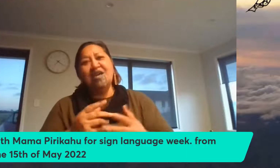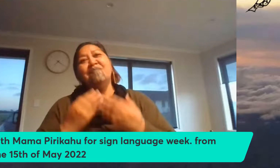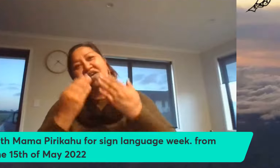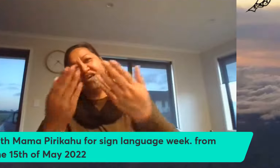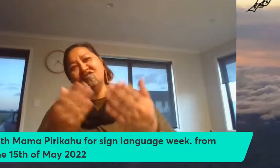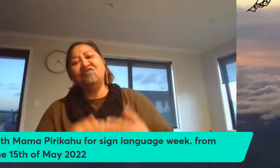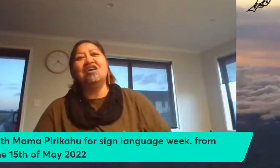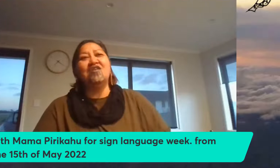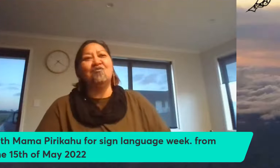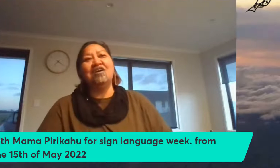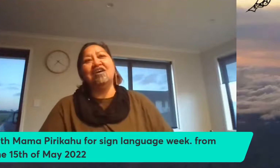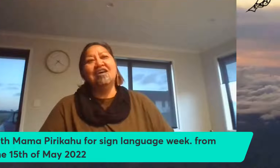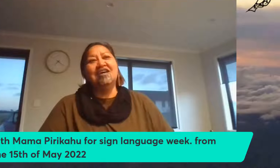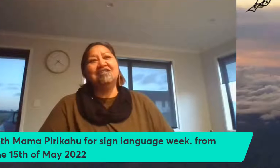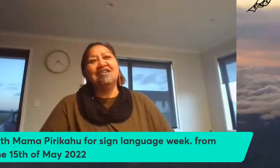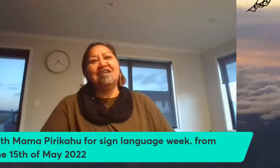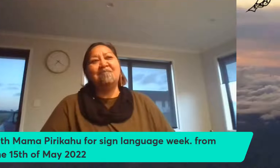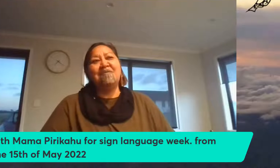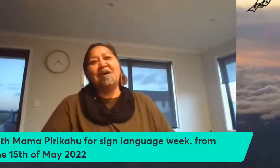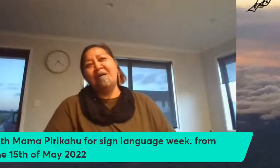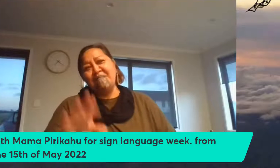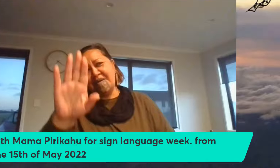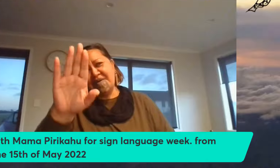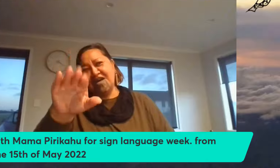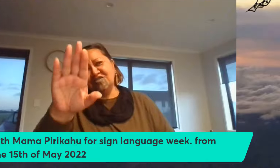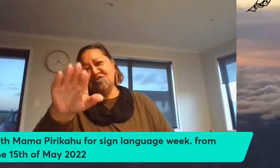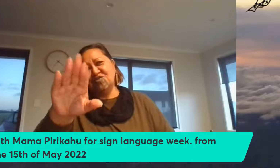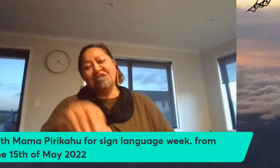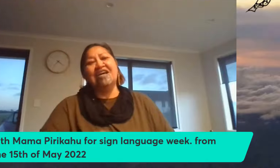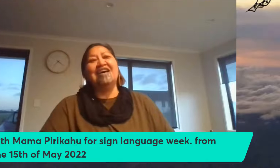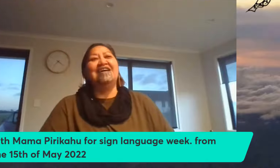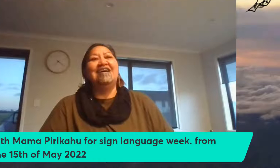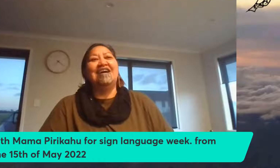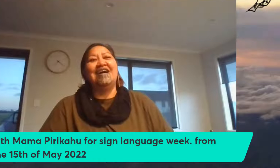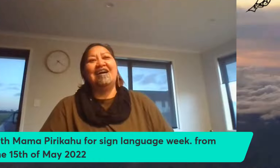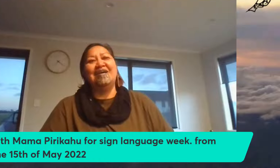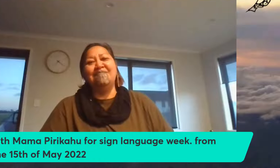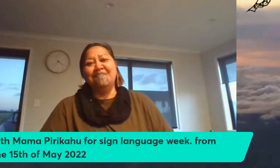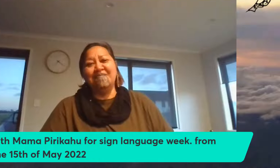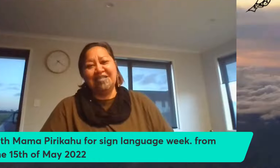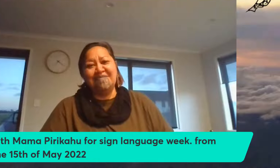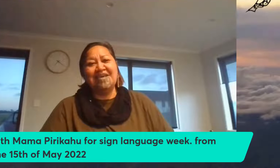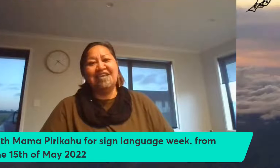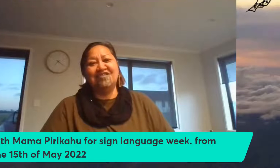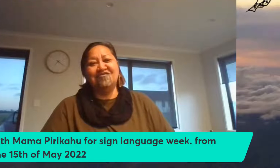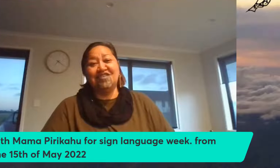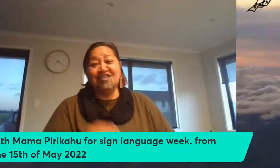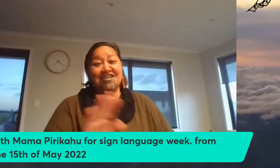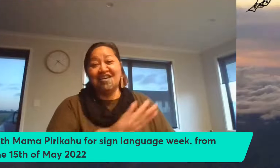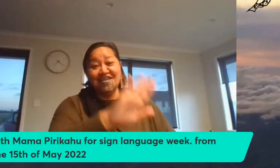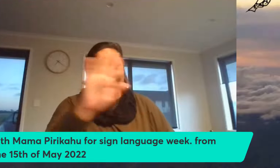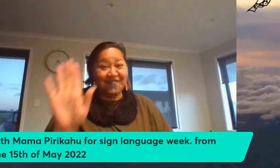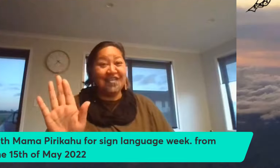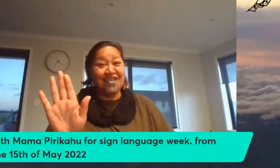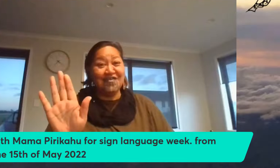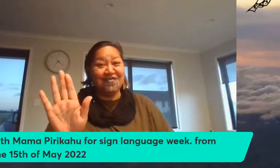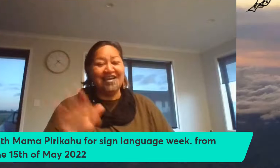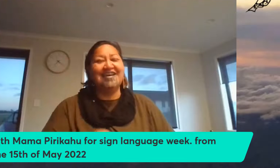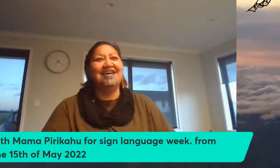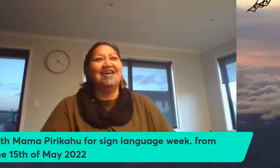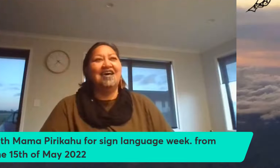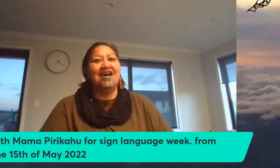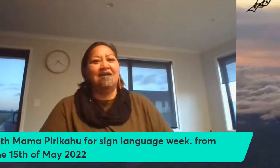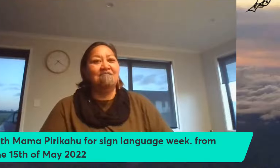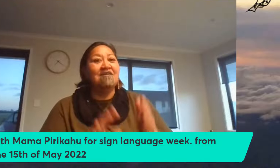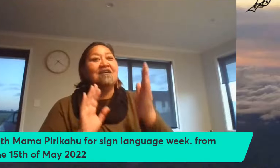te kore e me i atu ki a koe te rāpea me pātito ringa me te mehi atu ki aia. Kia